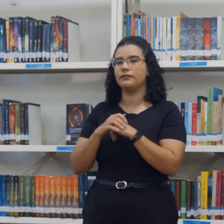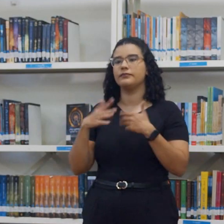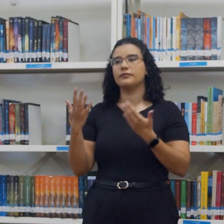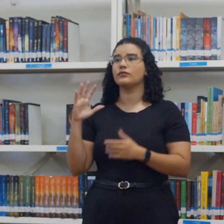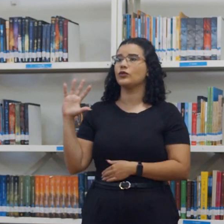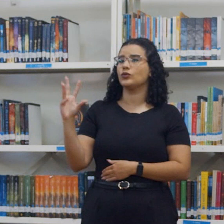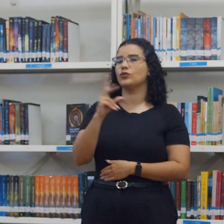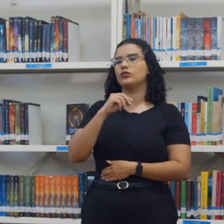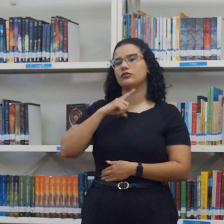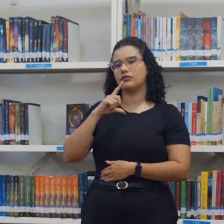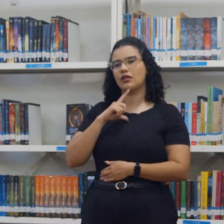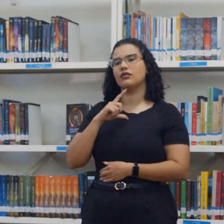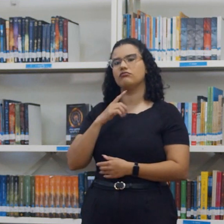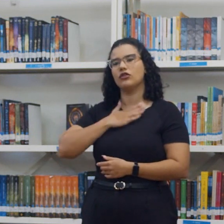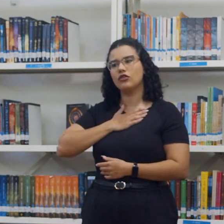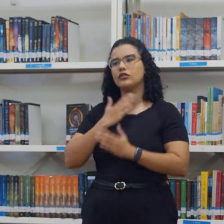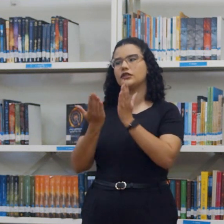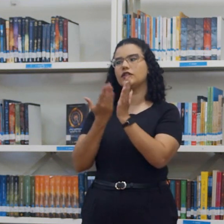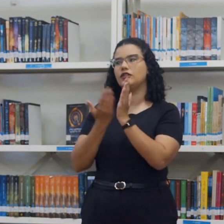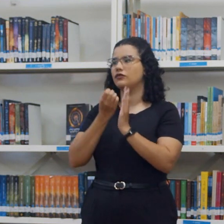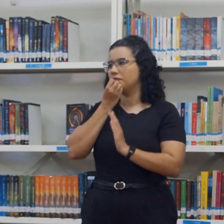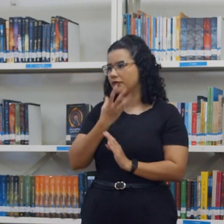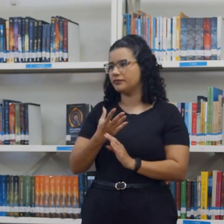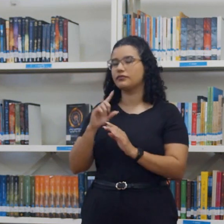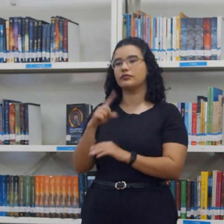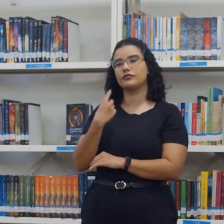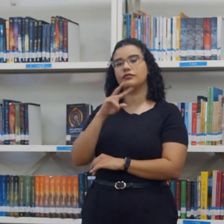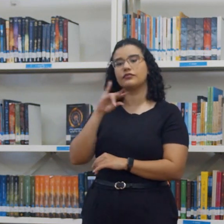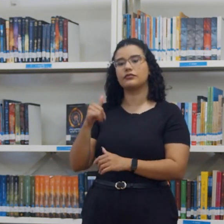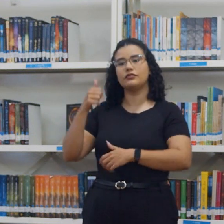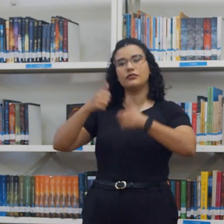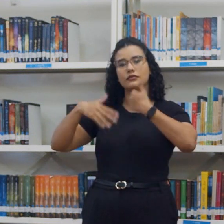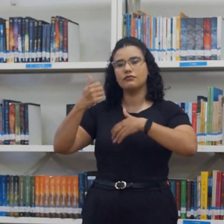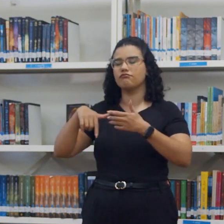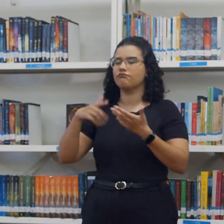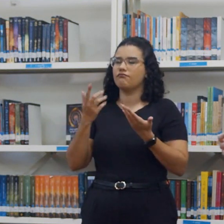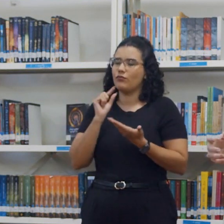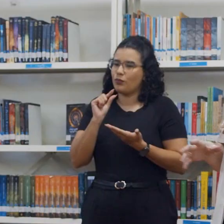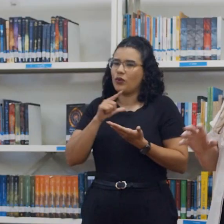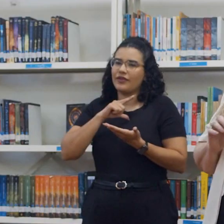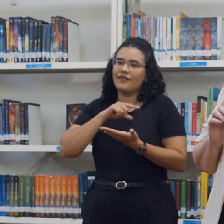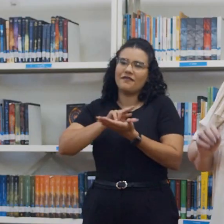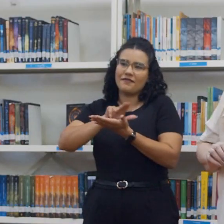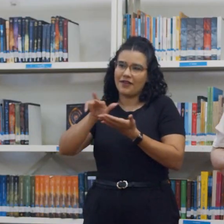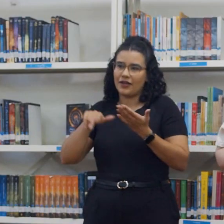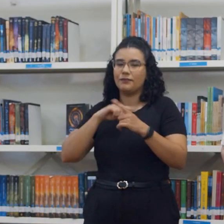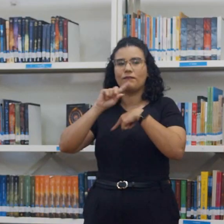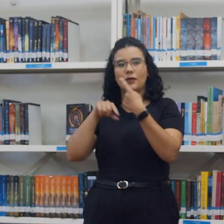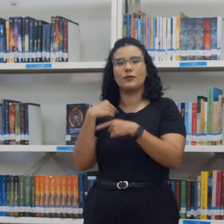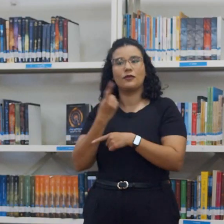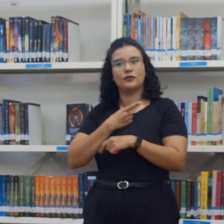tem referências de bons livros. Nós vamos falar um pouco sobre diversas coisas, depois nós vamos fazer